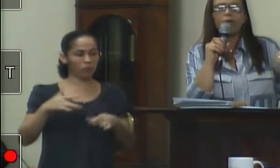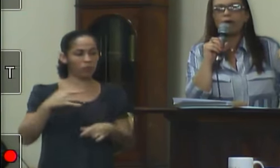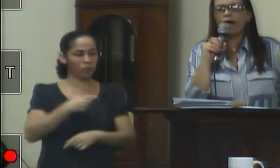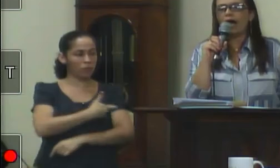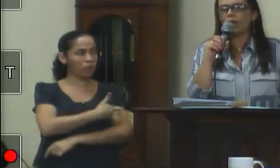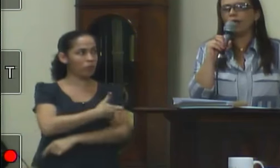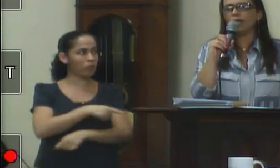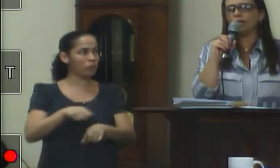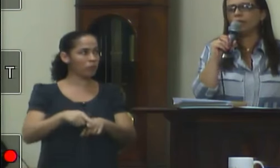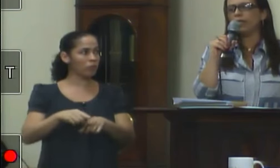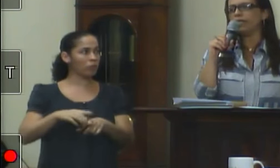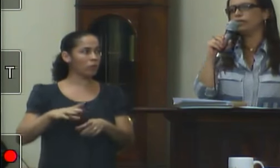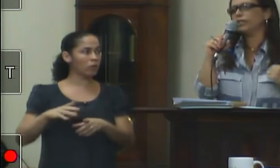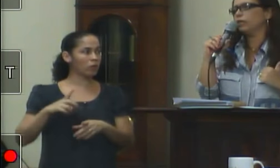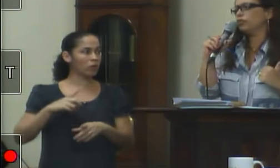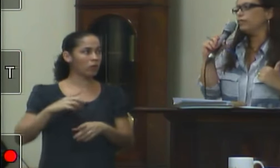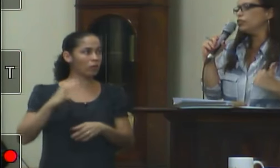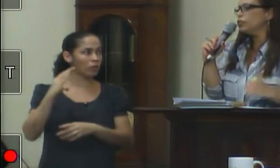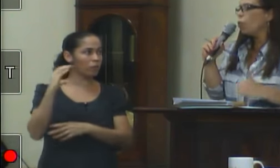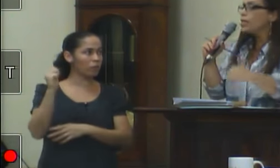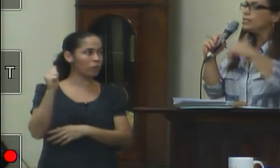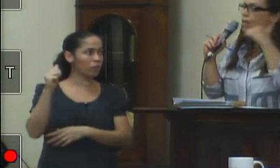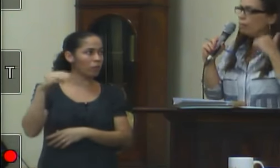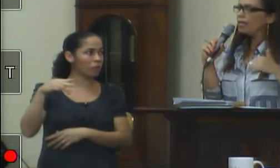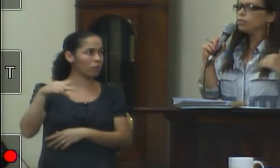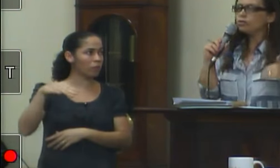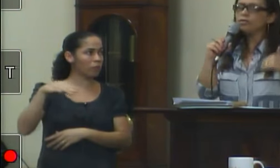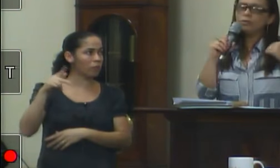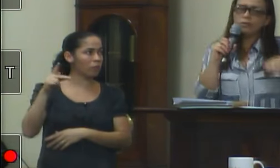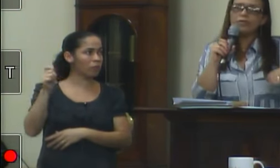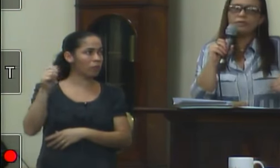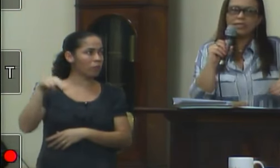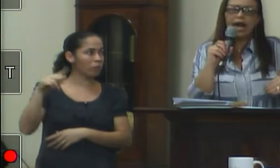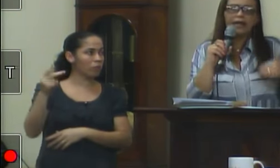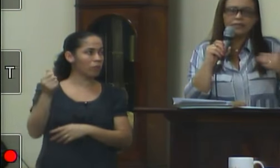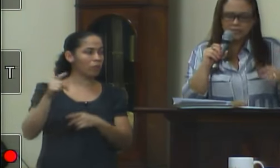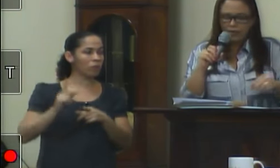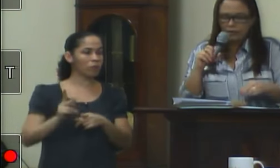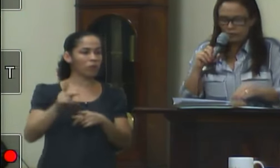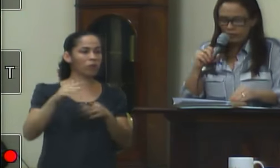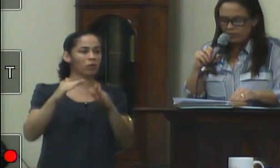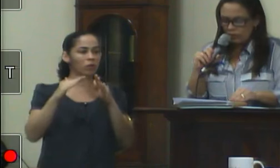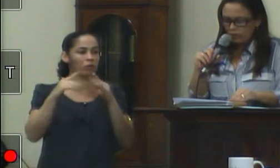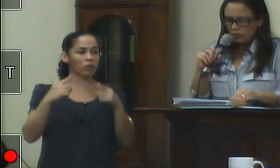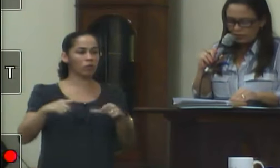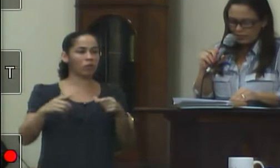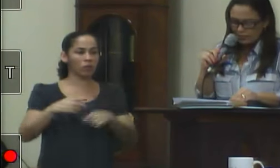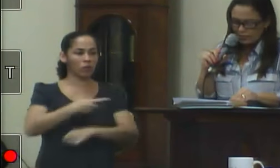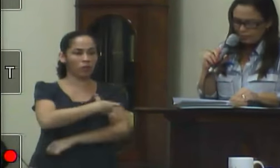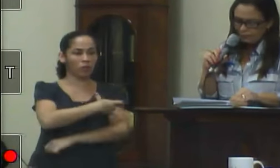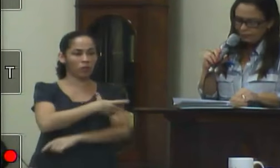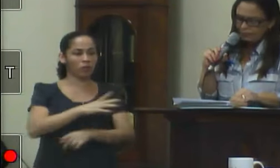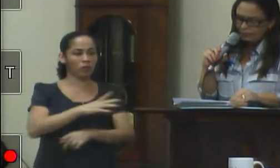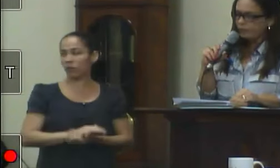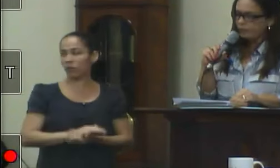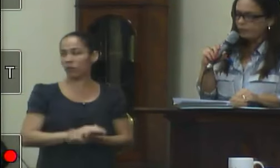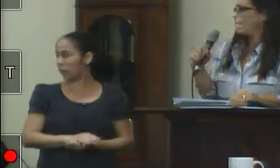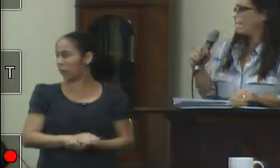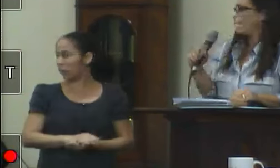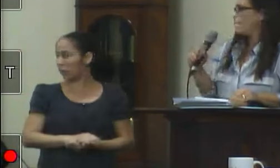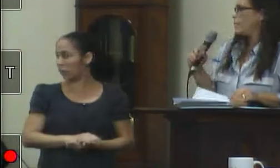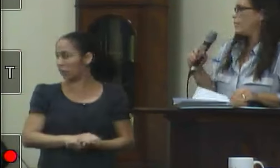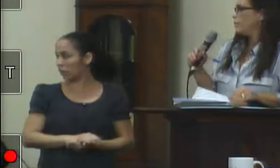aconteceu agora, a campanha, que foi até o dia 22, mas continuam nas unidades todas as doses de vacina. Secretária,